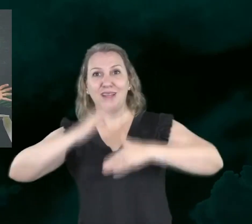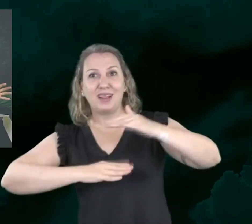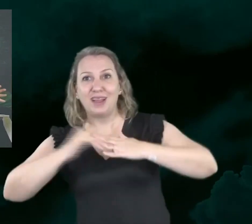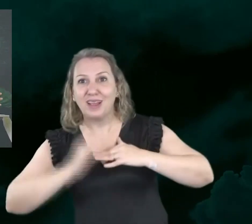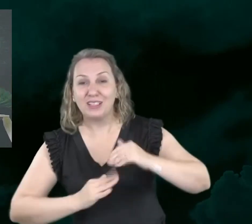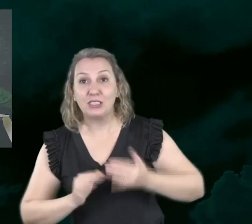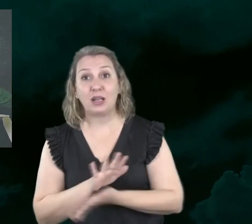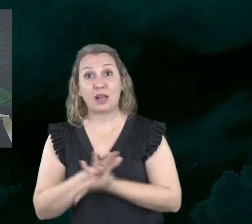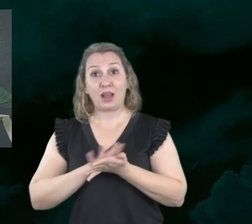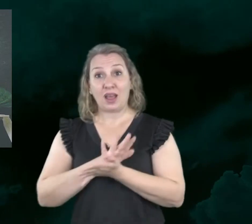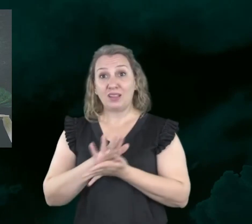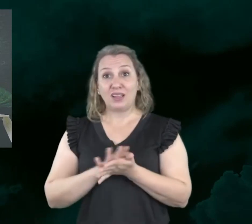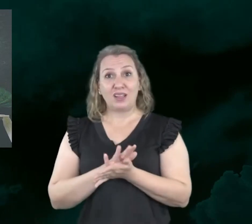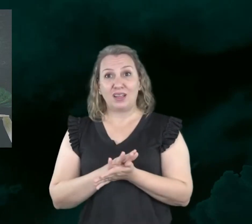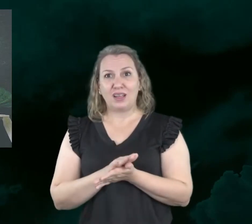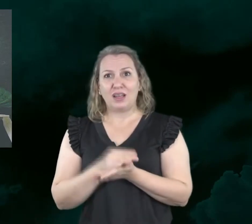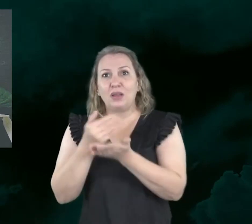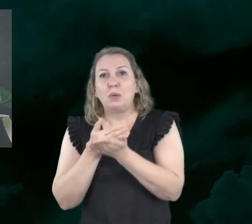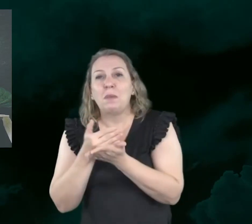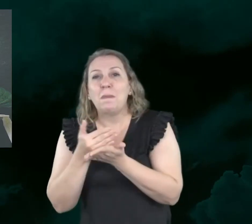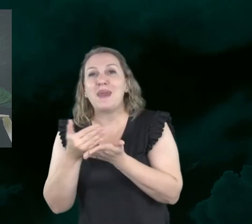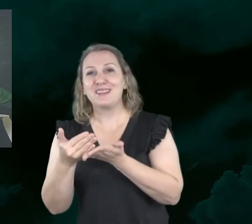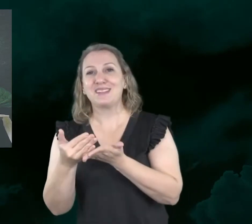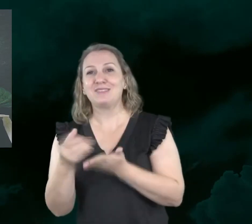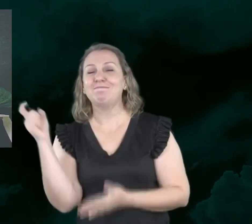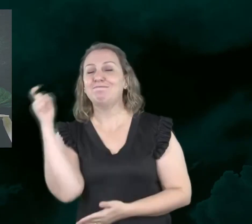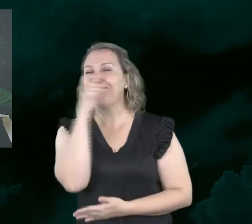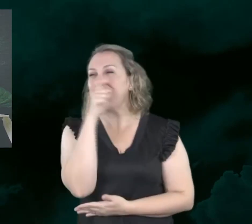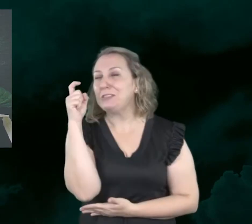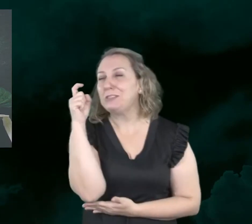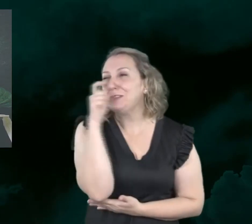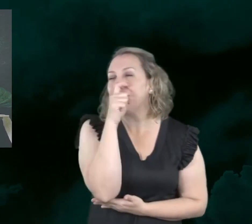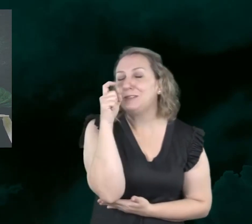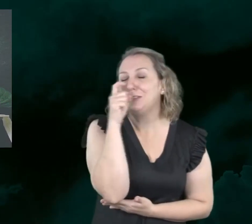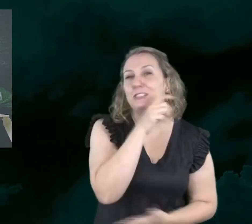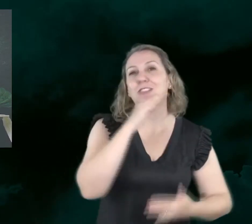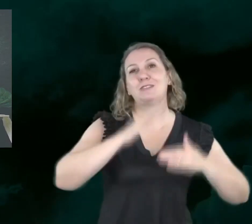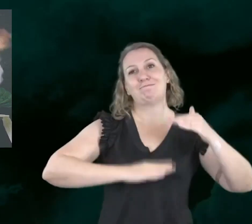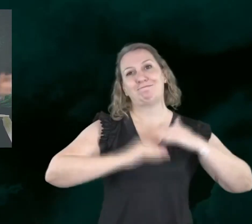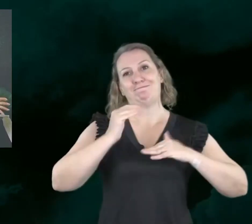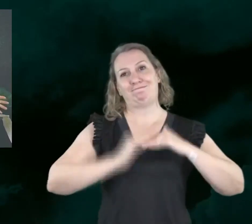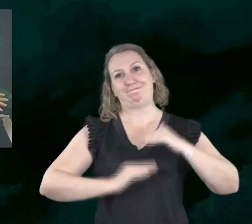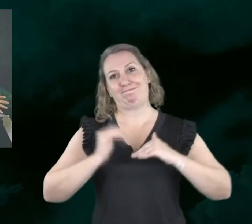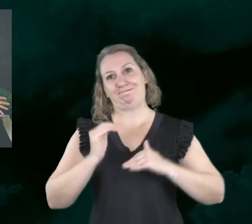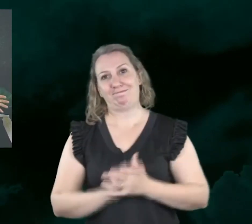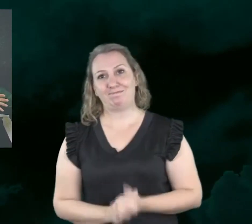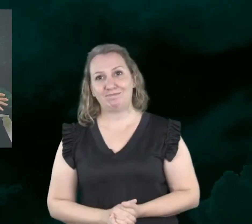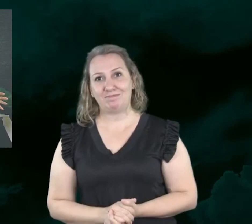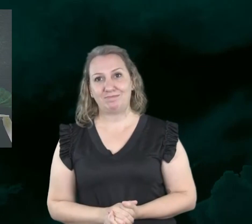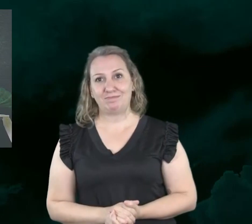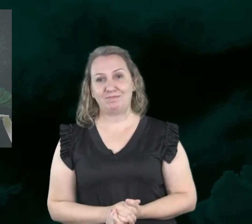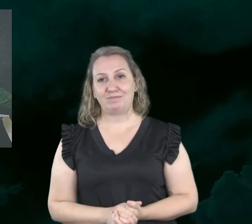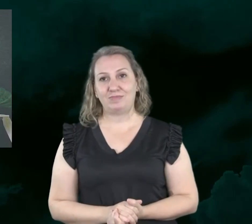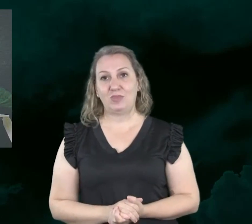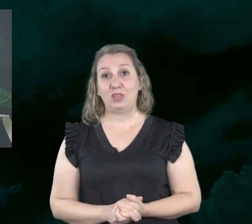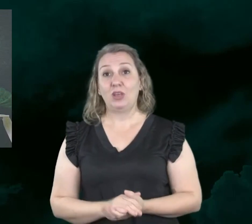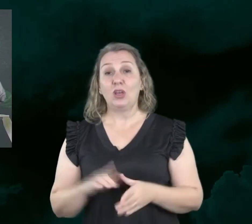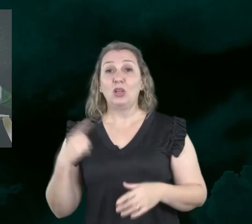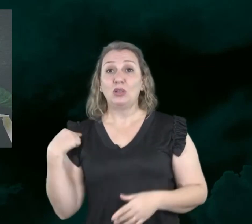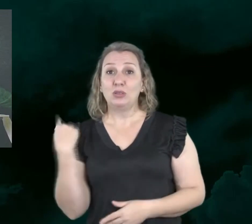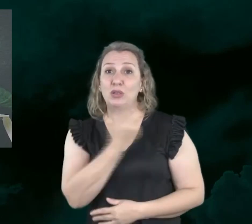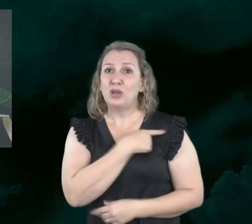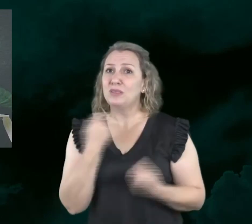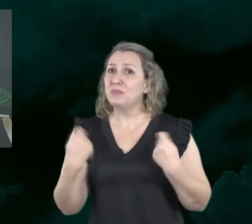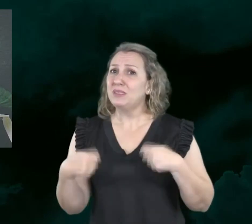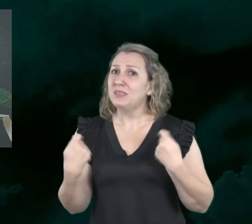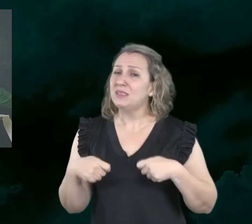corrupção. Portanto, irmãos, se nós queremos ser vacinados contra toda essa corrupção, nós precisamos